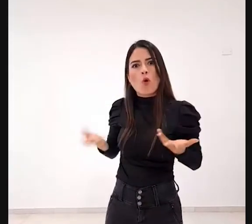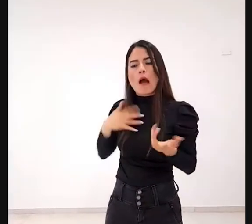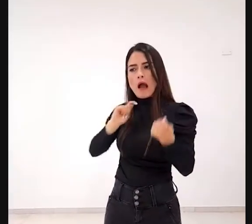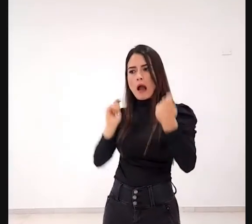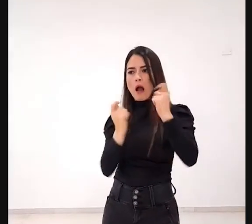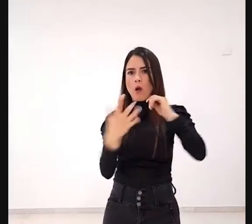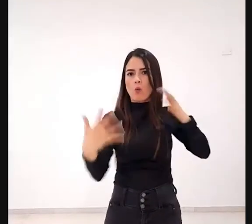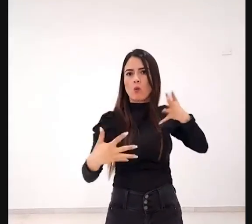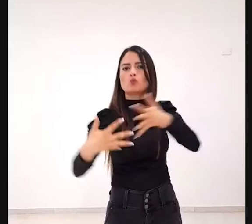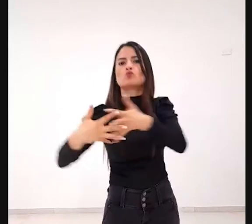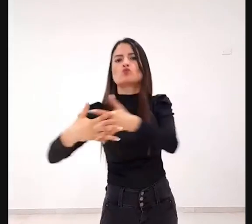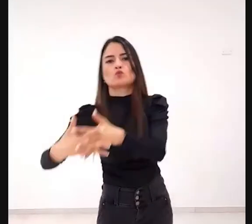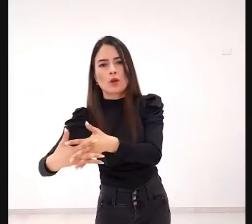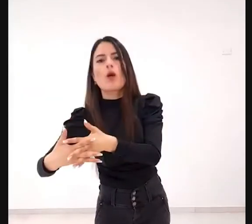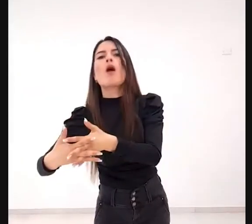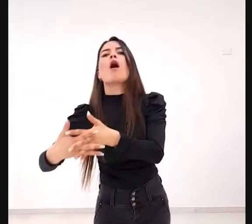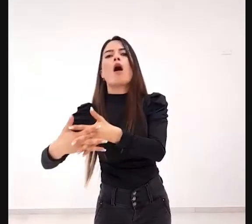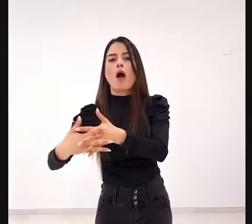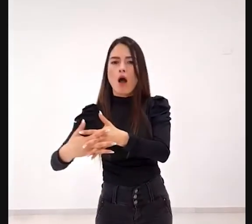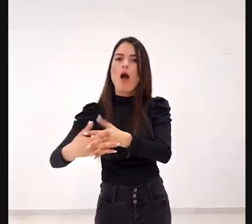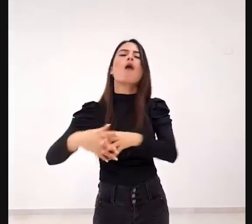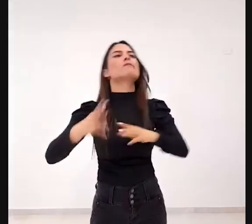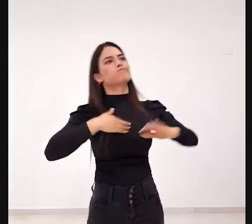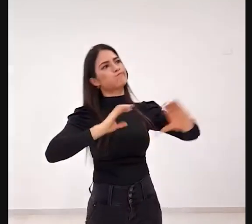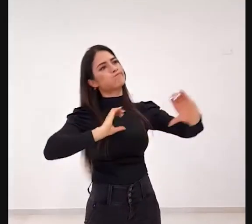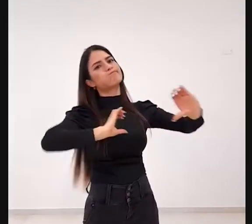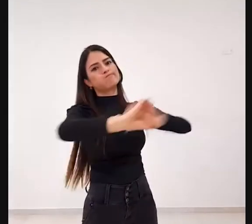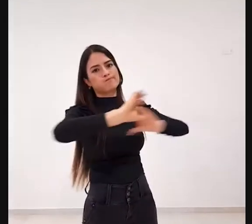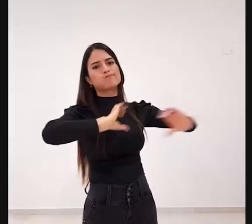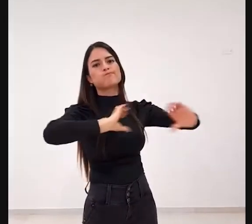la comunicación con las personas